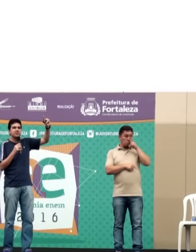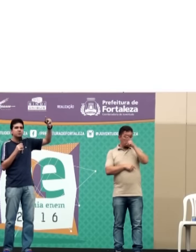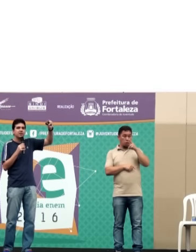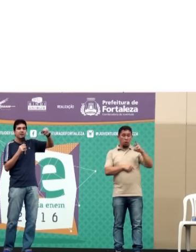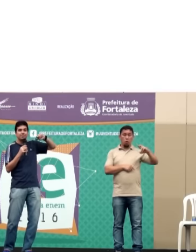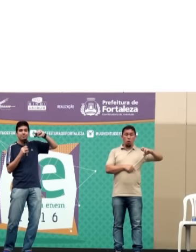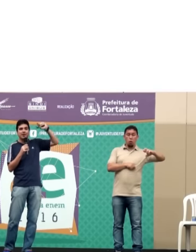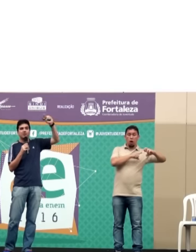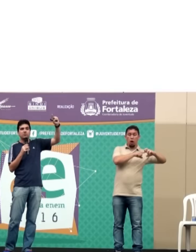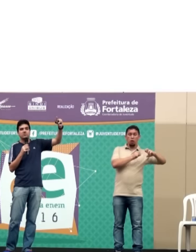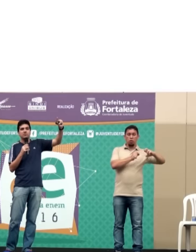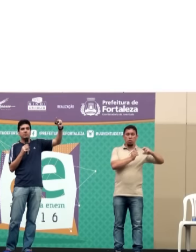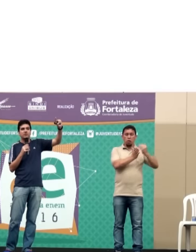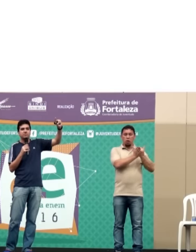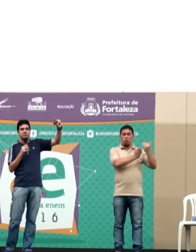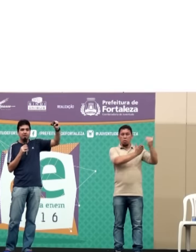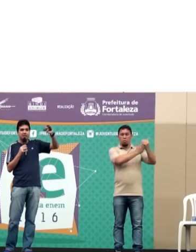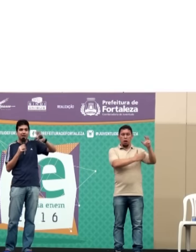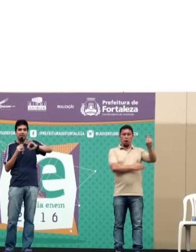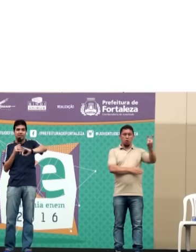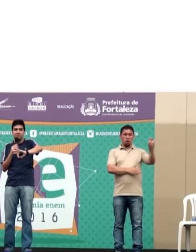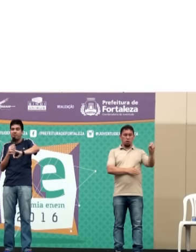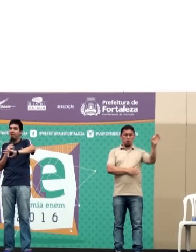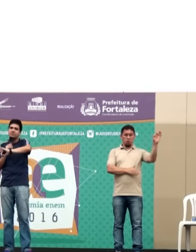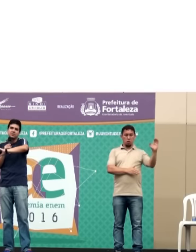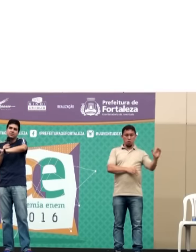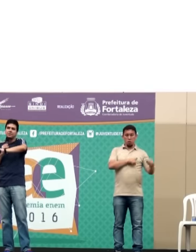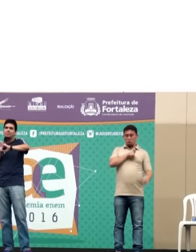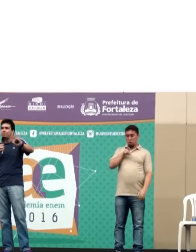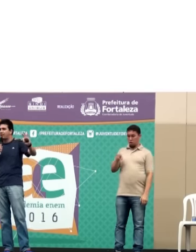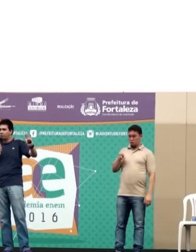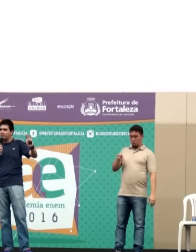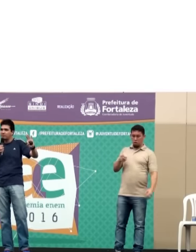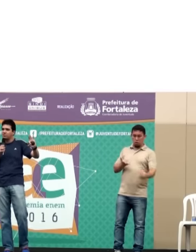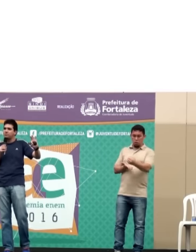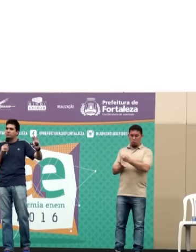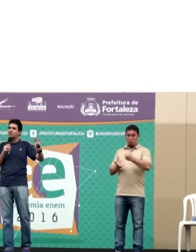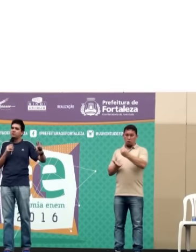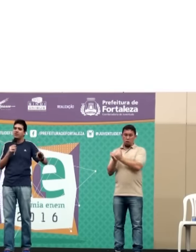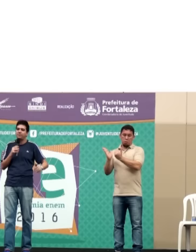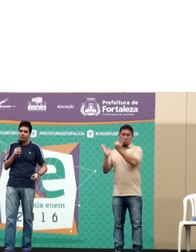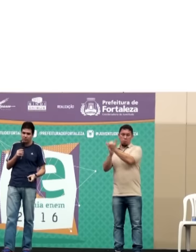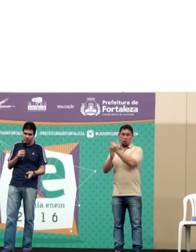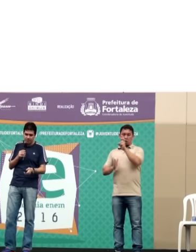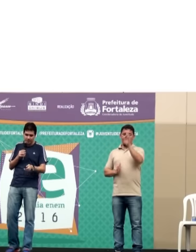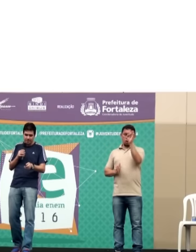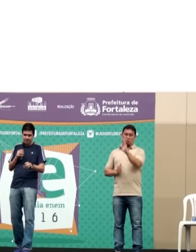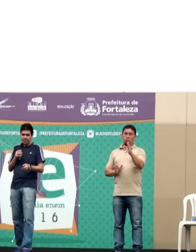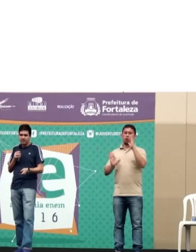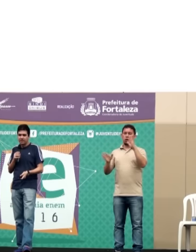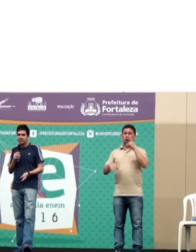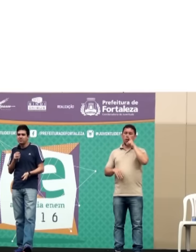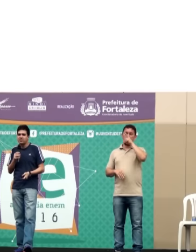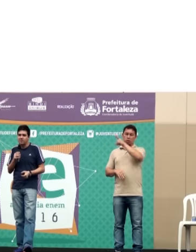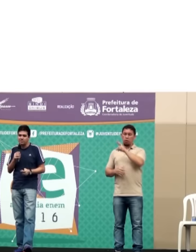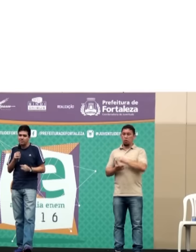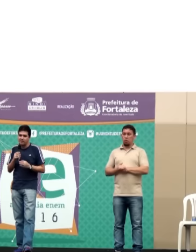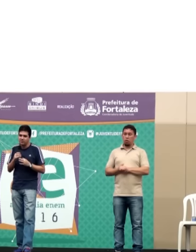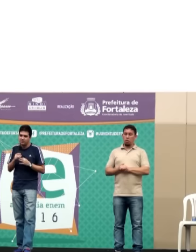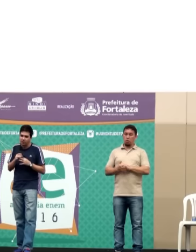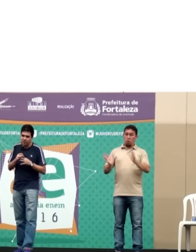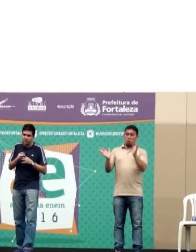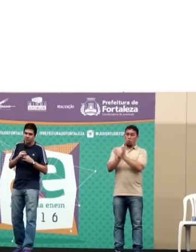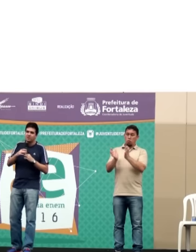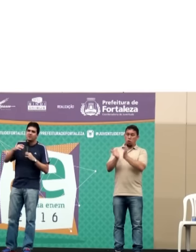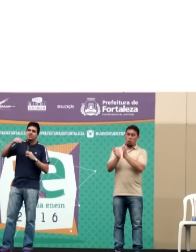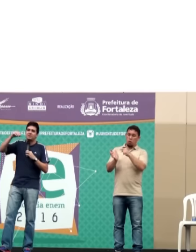alfa tem que ser o quê? Maior que 50%. Aqui nas bases, maior do que 5% já é forte. Quem são as